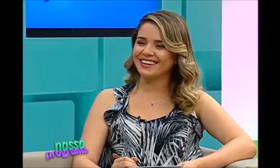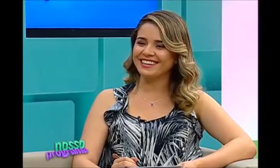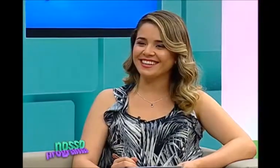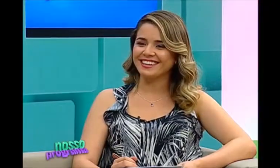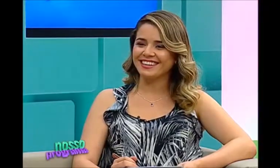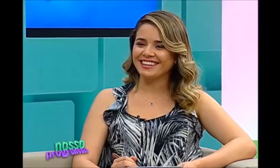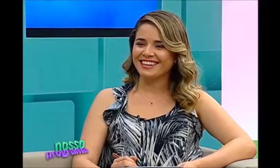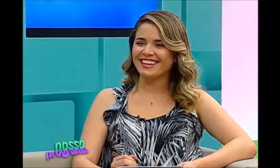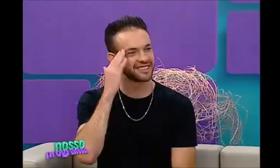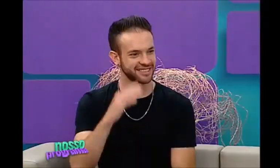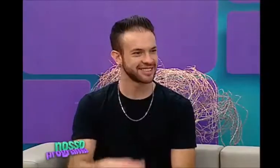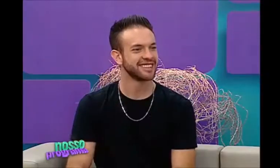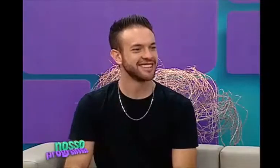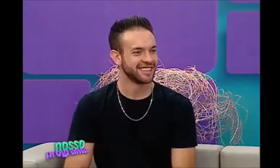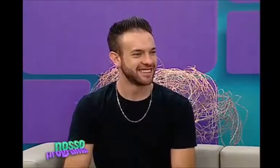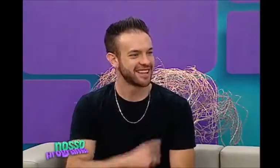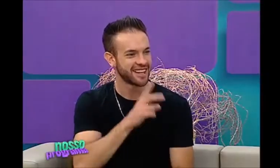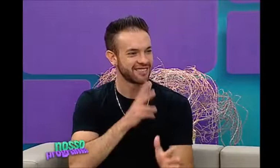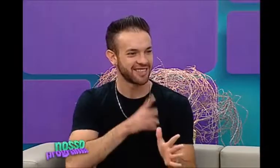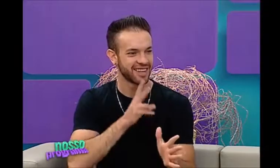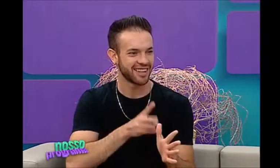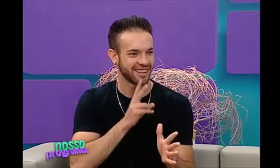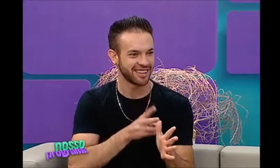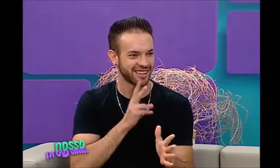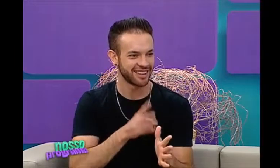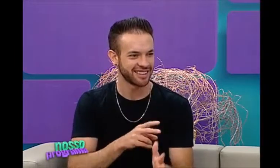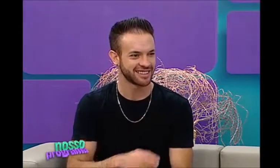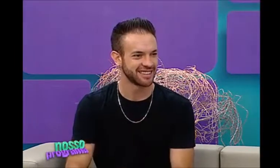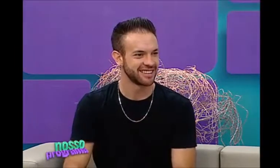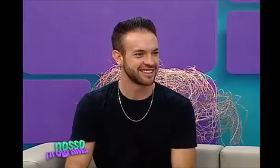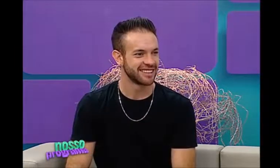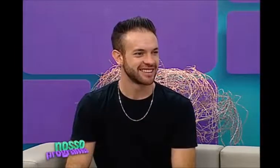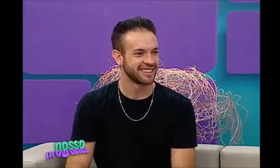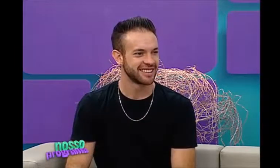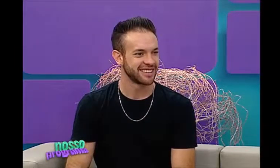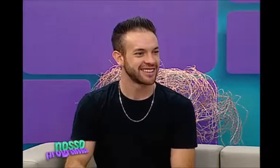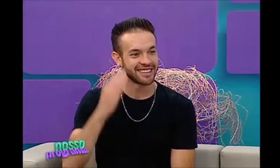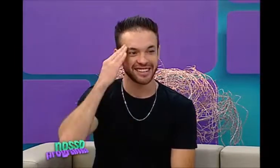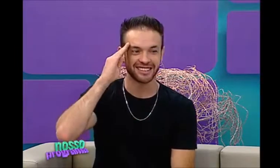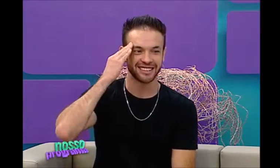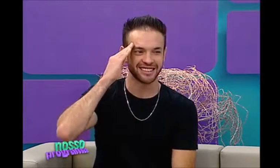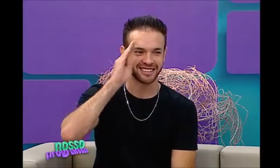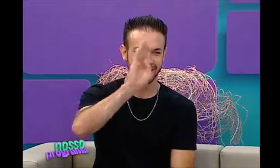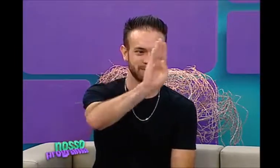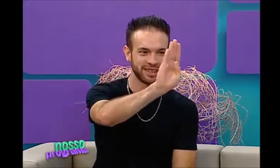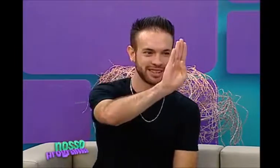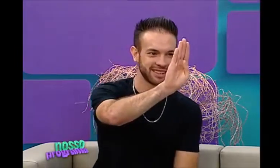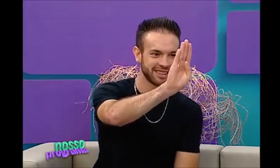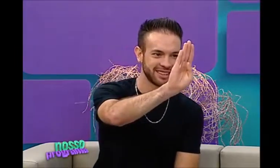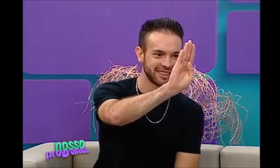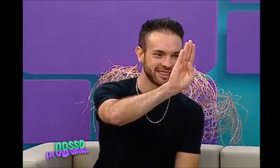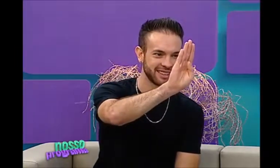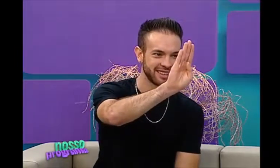coisa? Entendeu? Como que é que você perguntou pra gente? Ele entendeu? Entendeu? Assim, você entendeu, Helder? É que eu